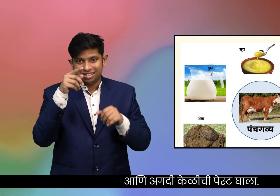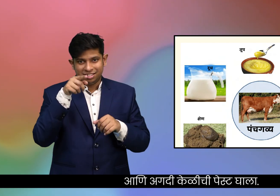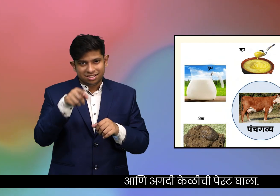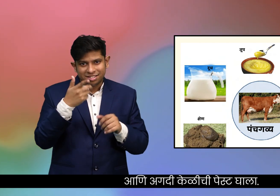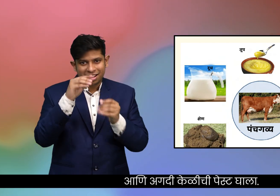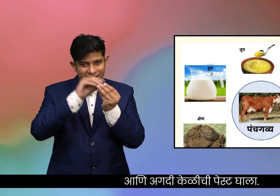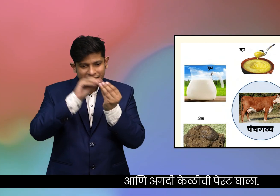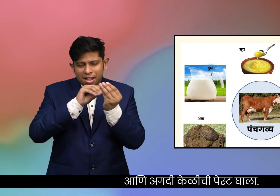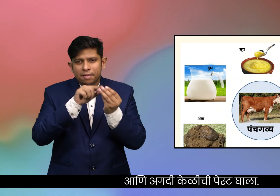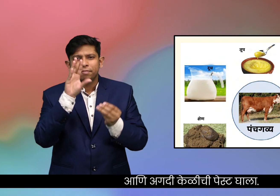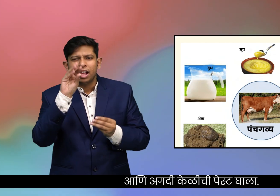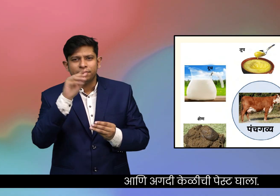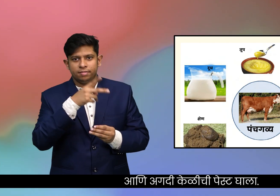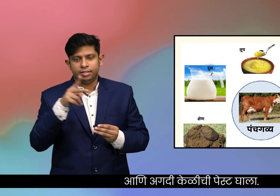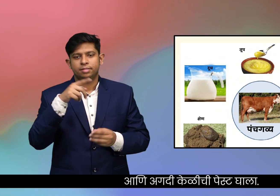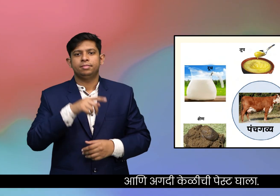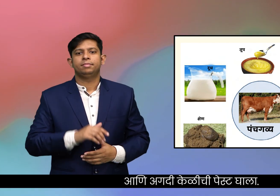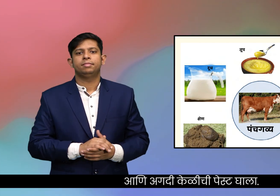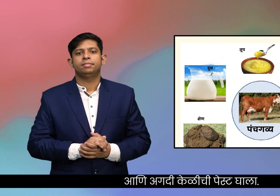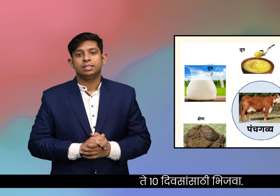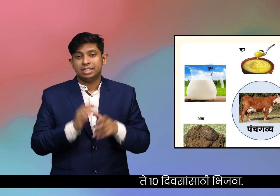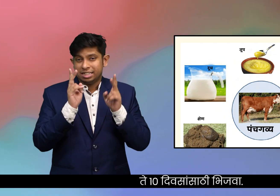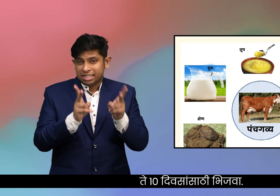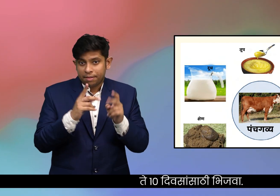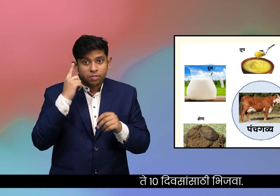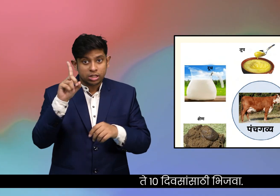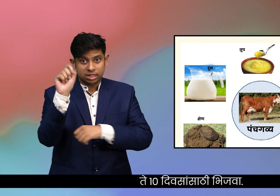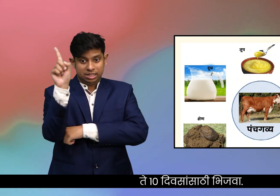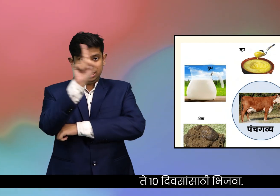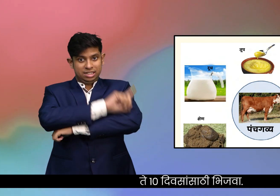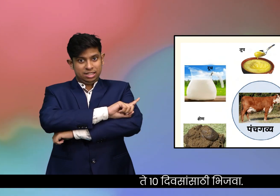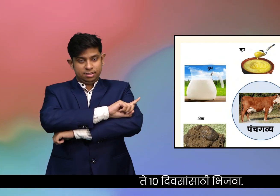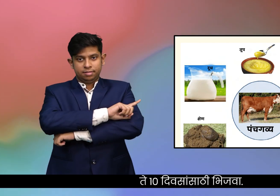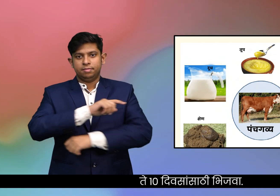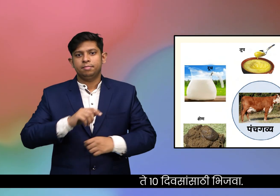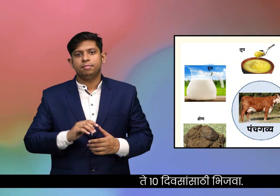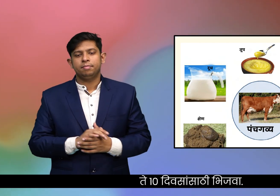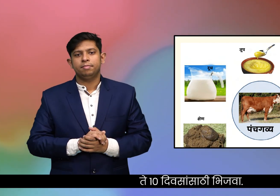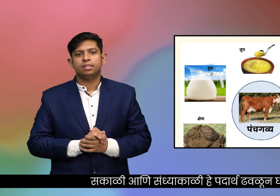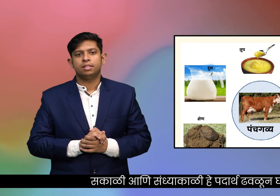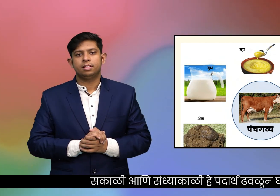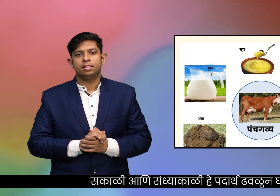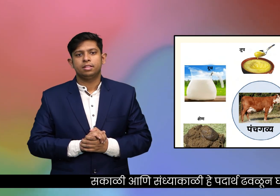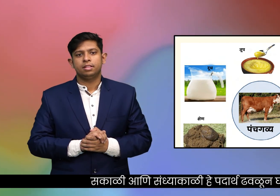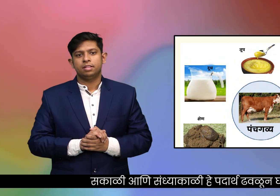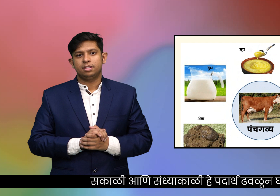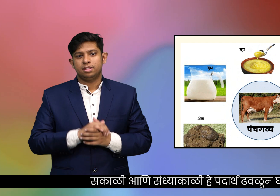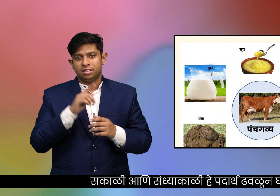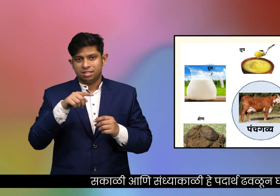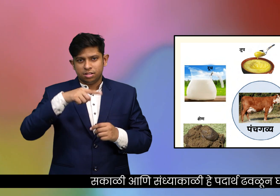आणि अगदी केळीची पेस्ट घाला. ते 10 दिवसांसाठी भिजवा. सकाळी आणि संध्याकाळी